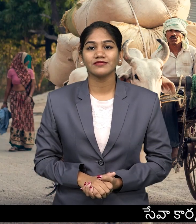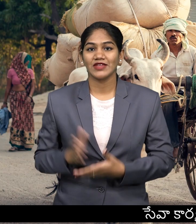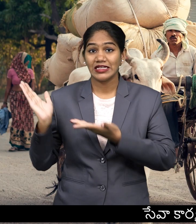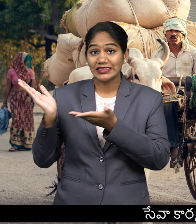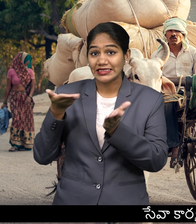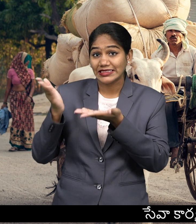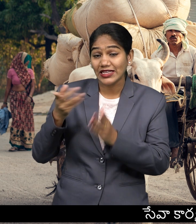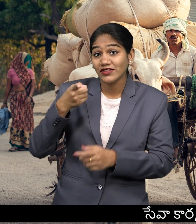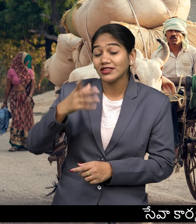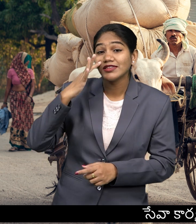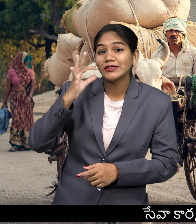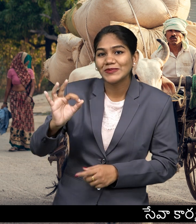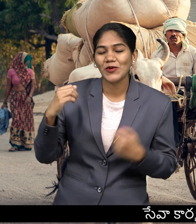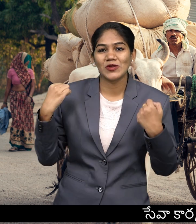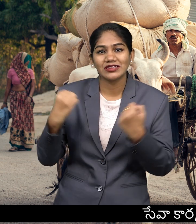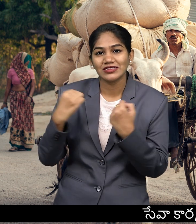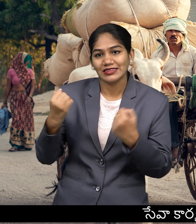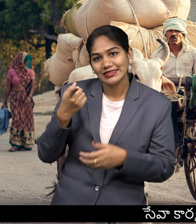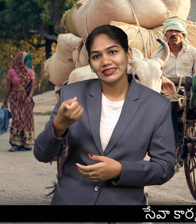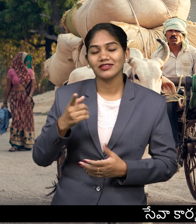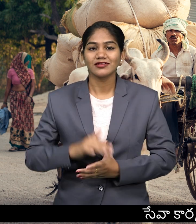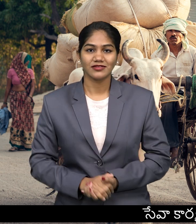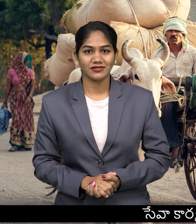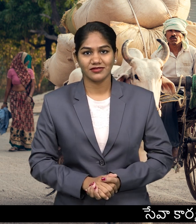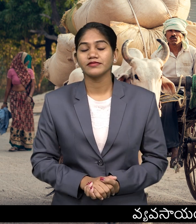సేవా కార్యకలాపాల ప్రాముఖ్యత.